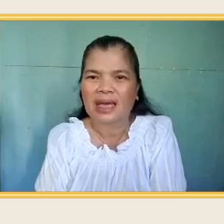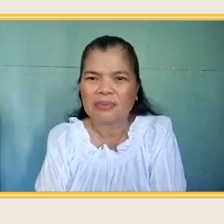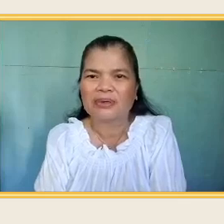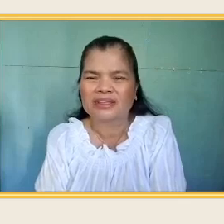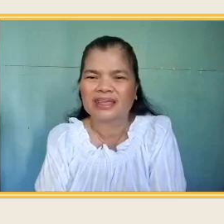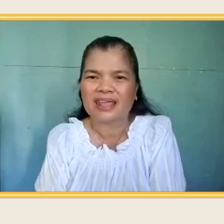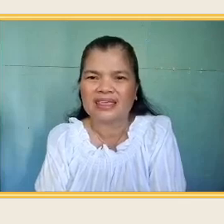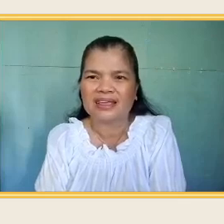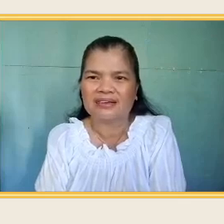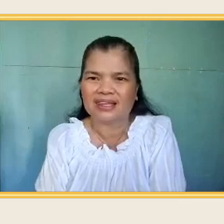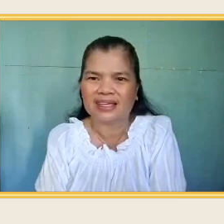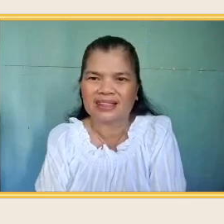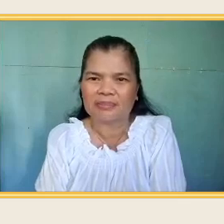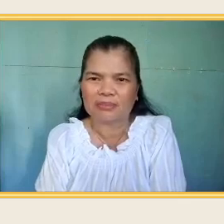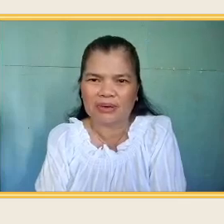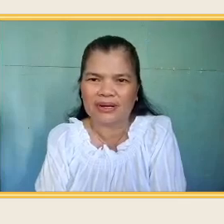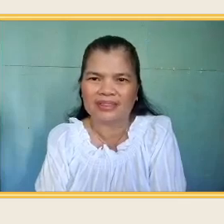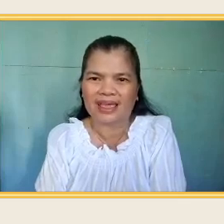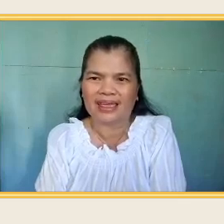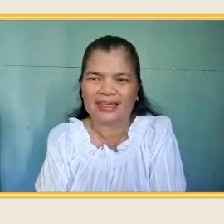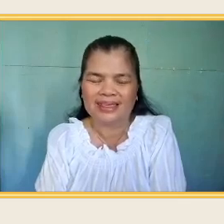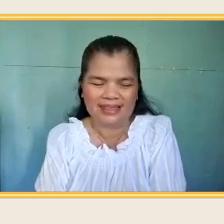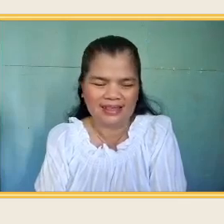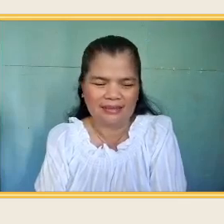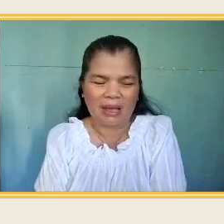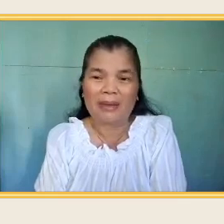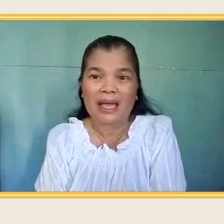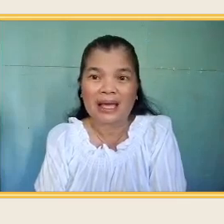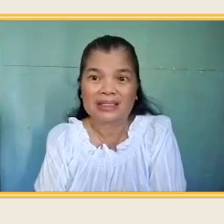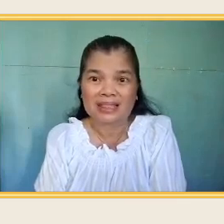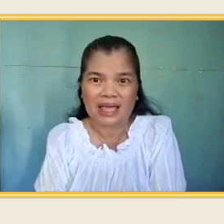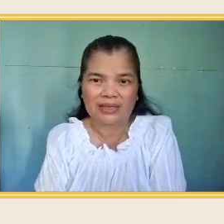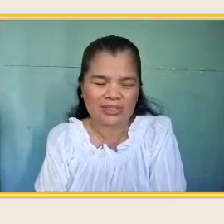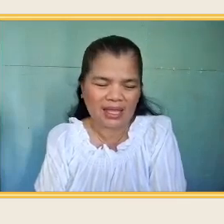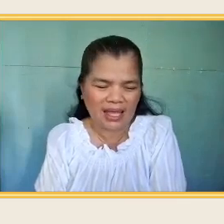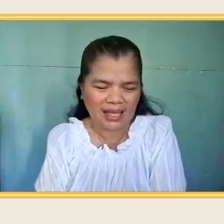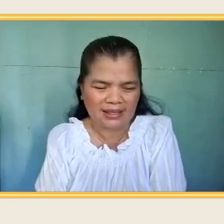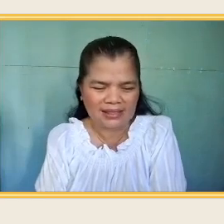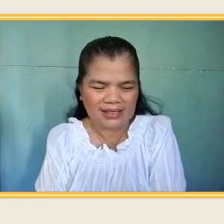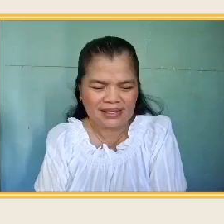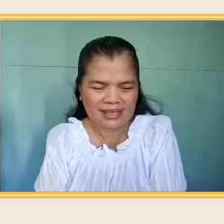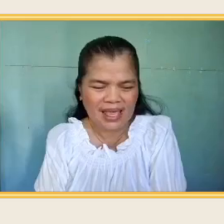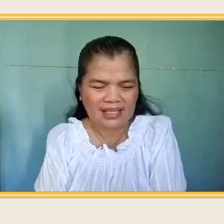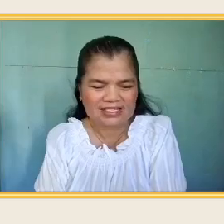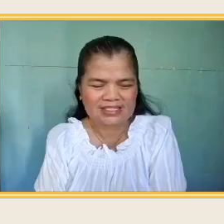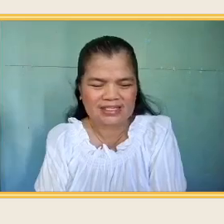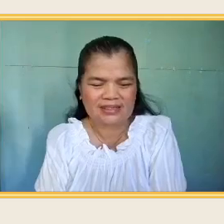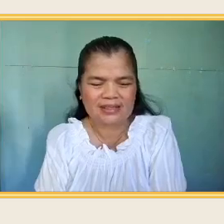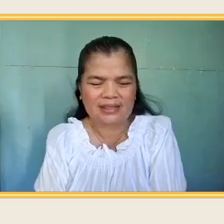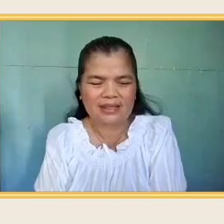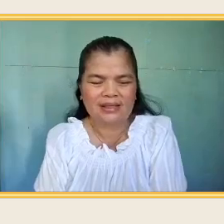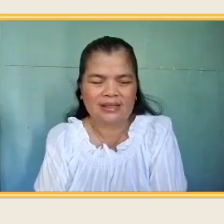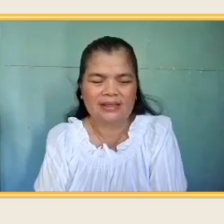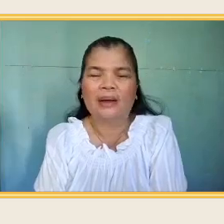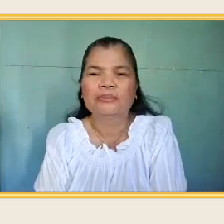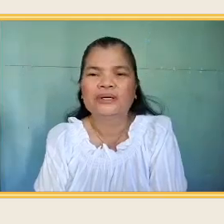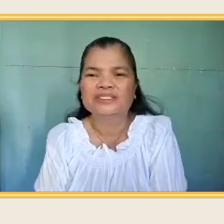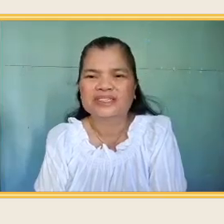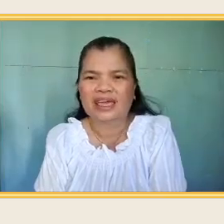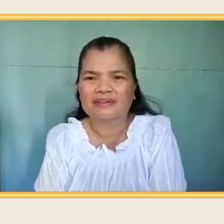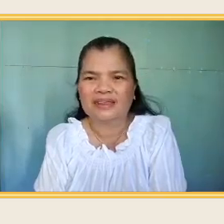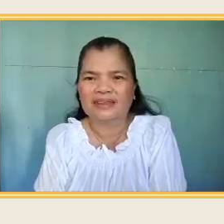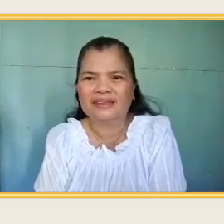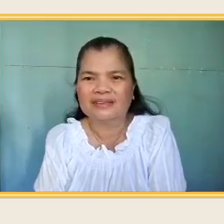It's happy birthday, Daniel ulit. Happy birthday. Mamaya kanta tayo niyan ha. Next,